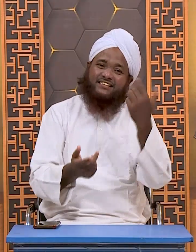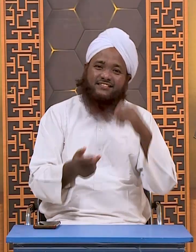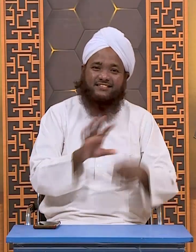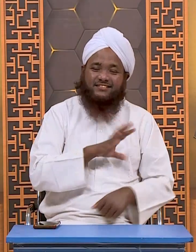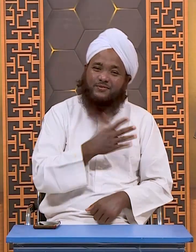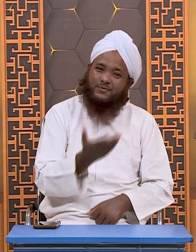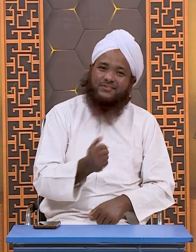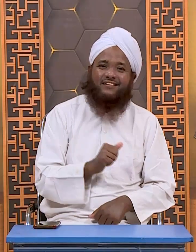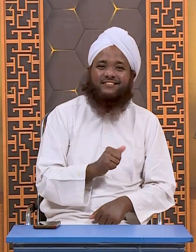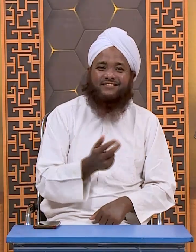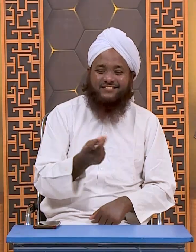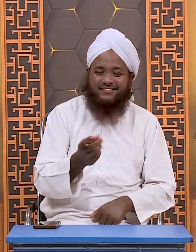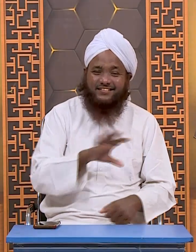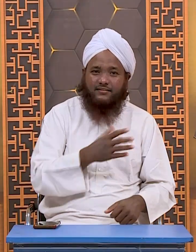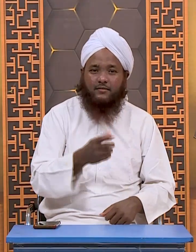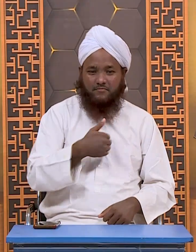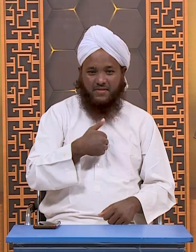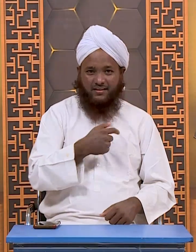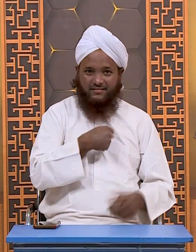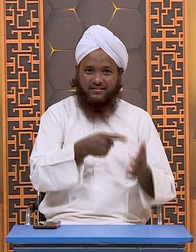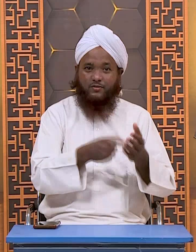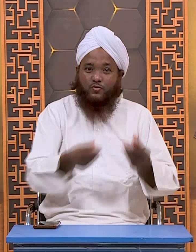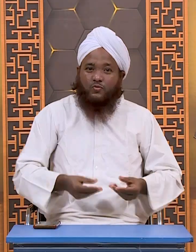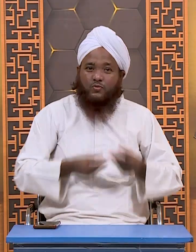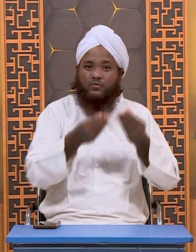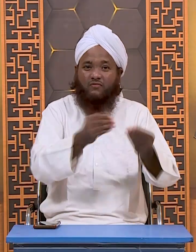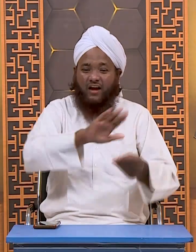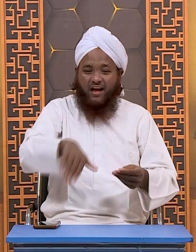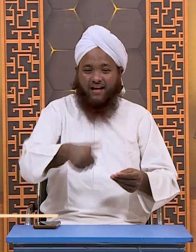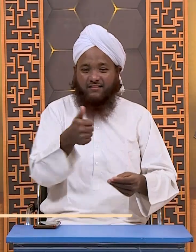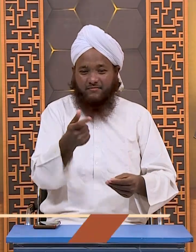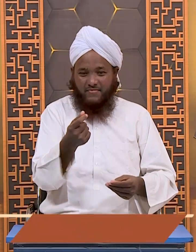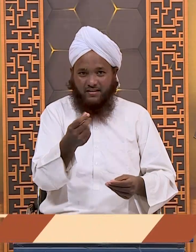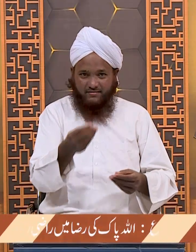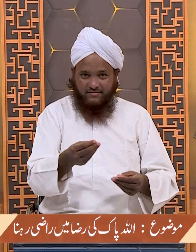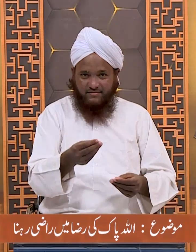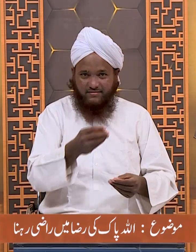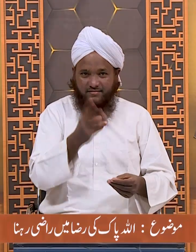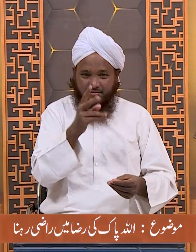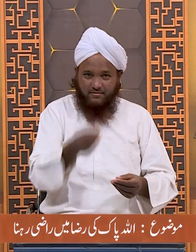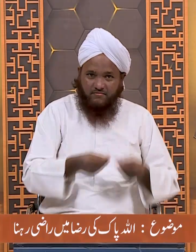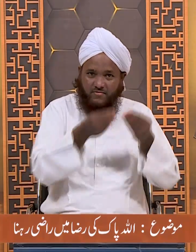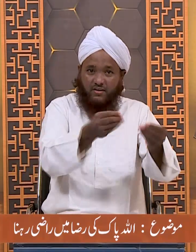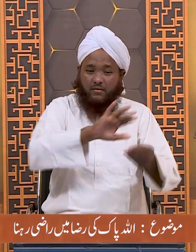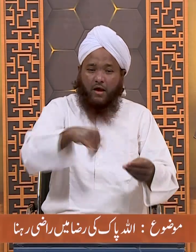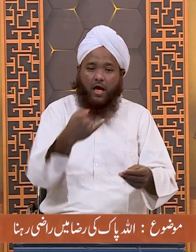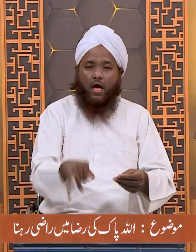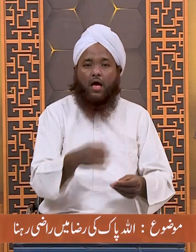جلد بازی کر گیا ہے. میں نے نیت کی تھی اس کو حلال طریقے سے 2 دینار دینے کی اور یہ حرام طریقے سے کما گیا. ملے گا